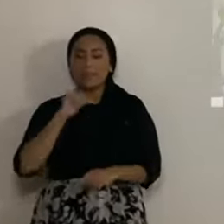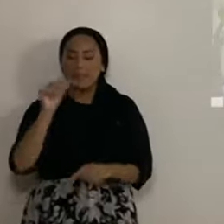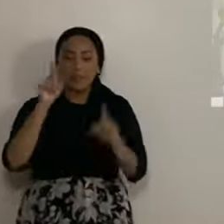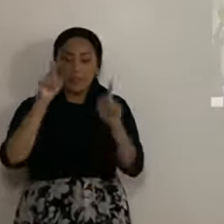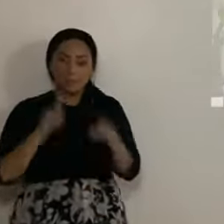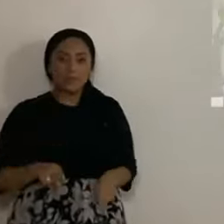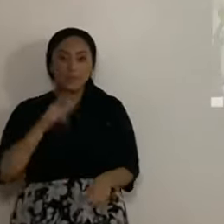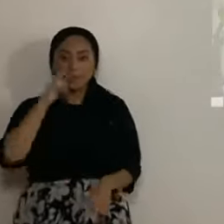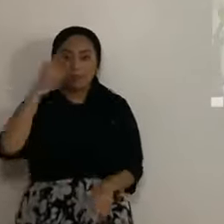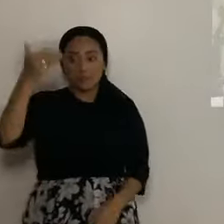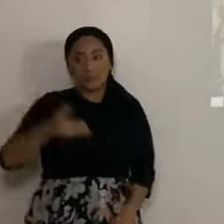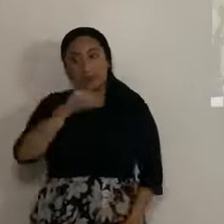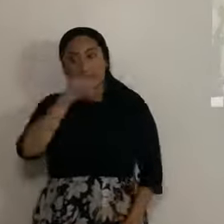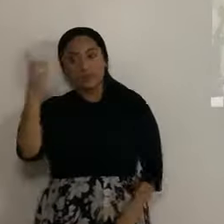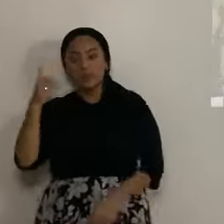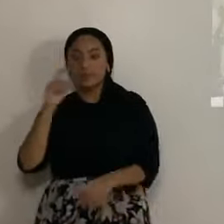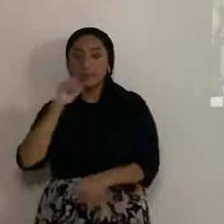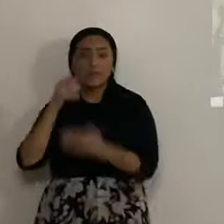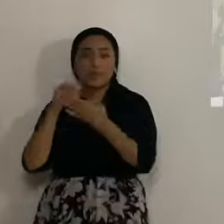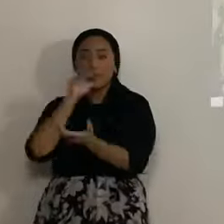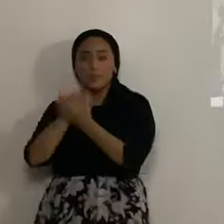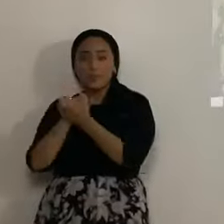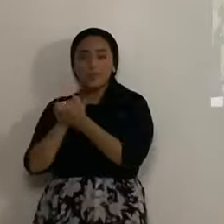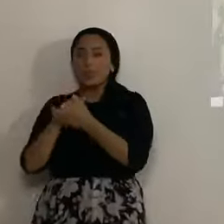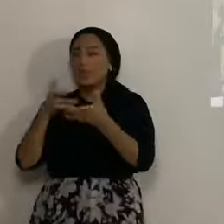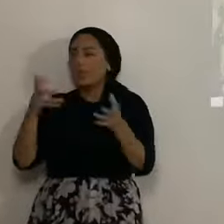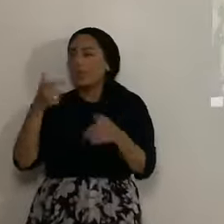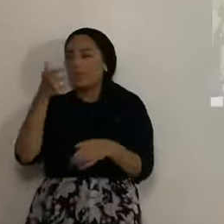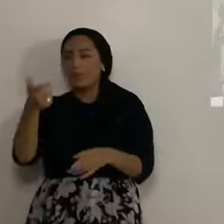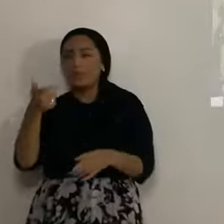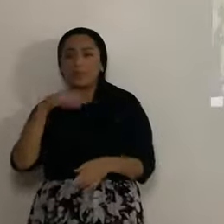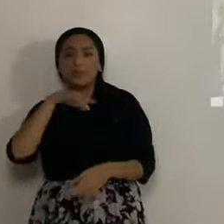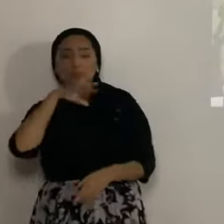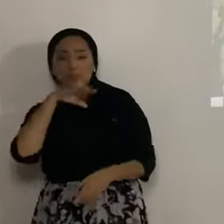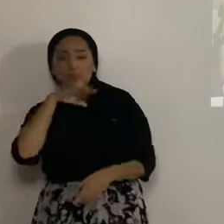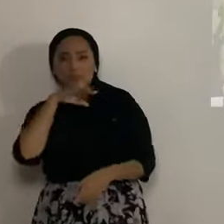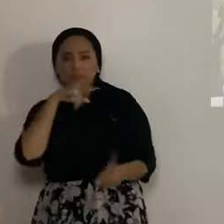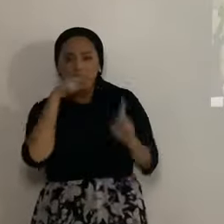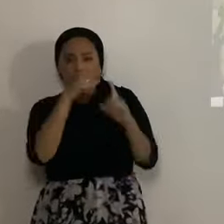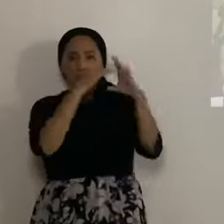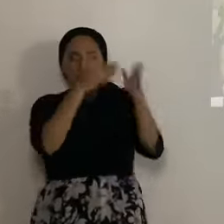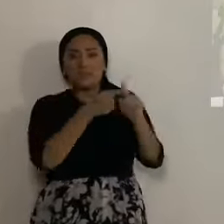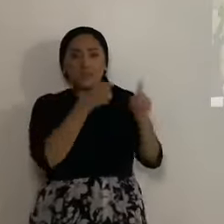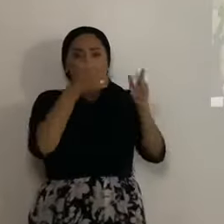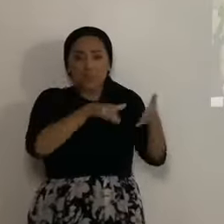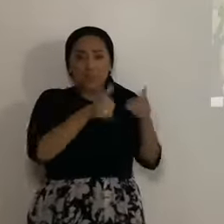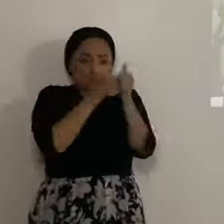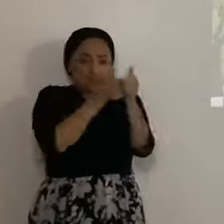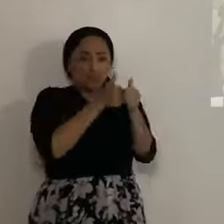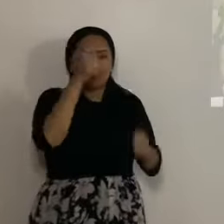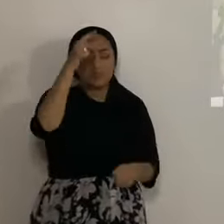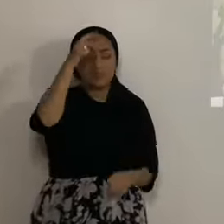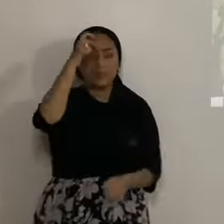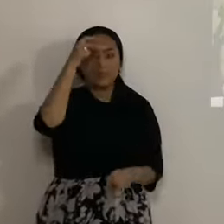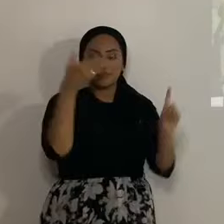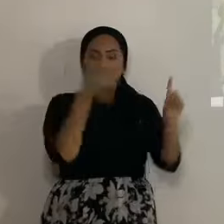una persona que invita a otra a fornicar, a tomar, a hacer cosa mala, es un mensajero de muerte, está de parte de Hasatán.